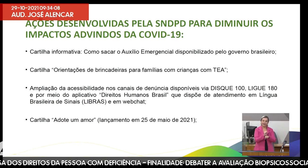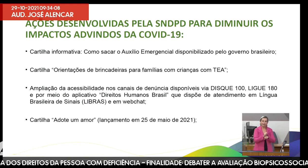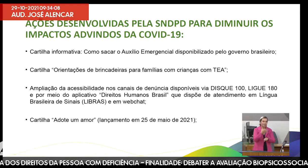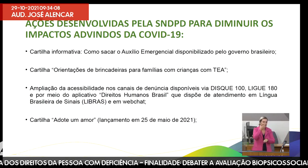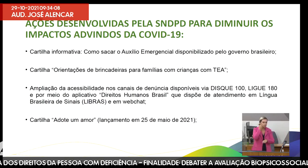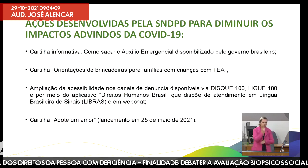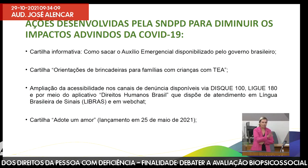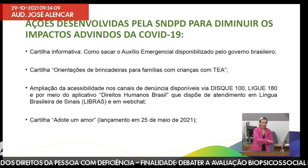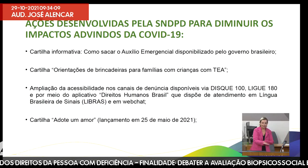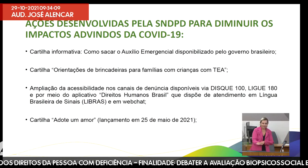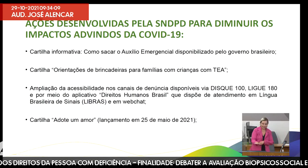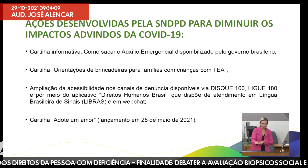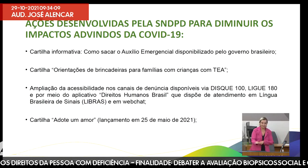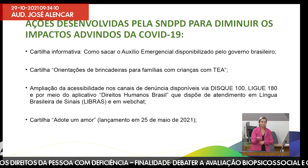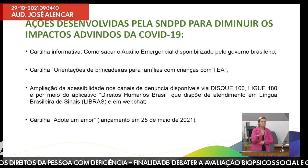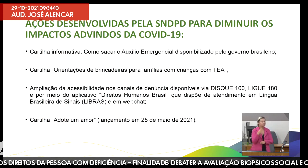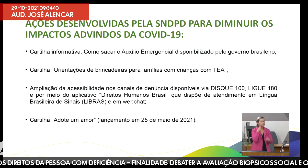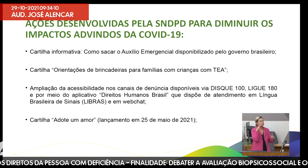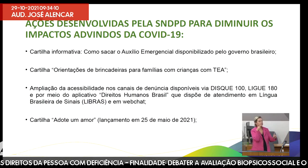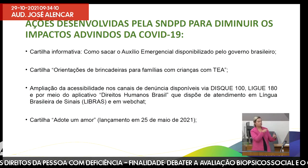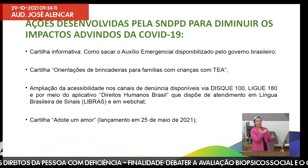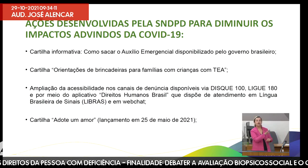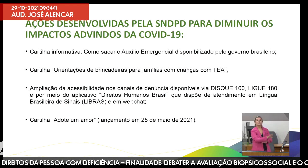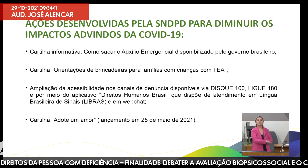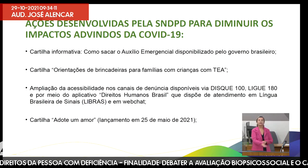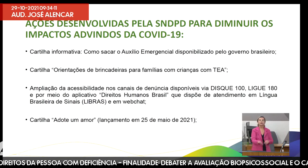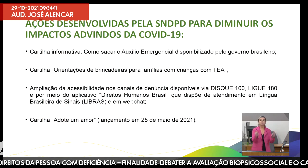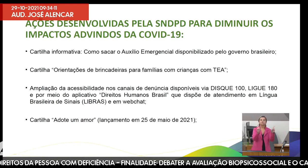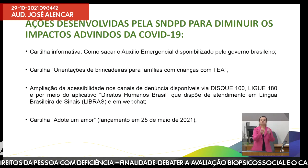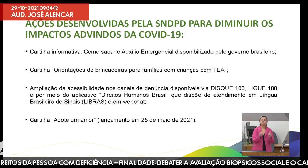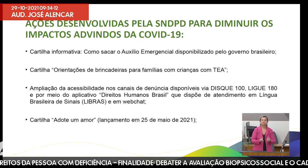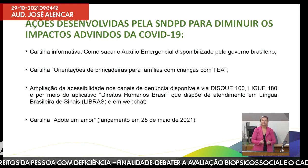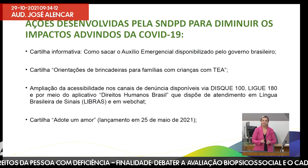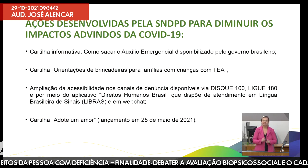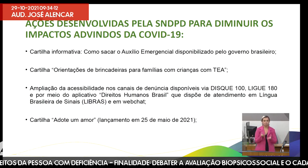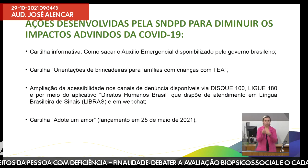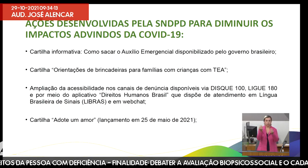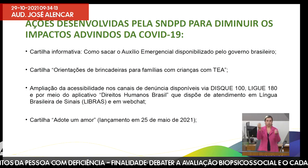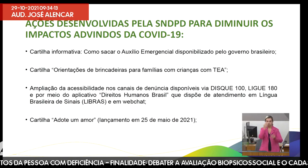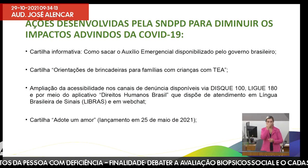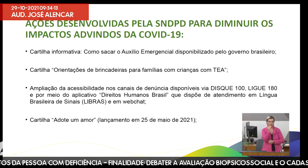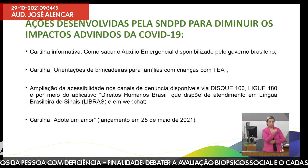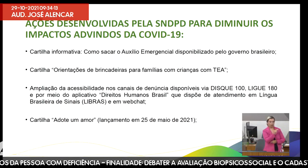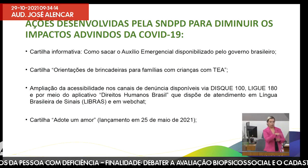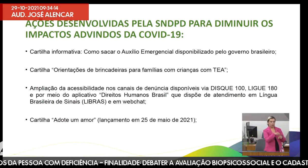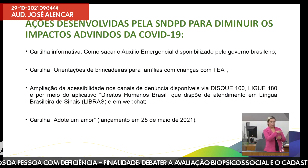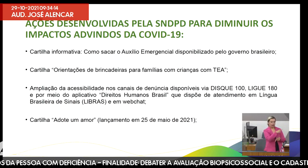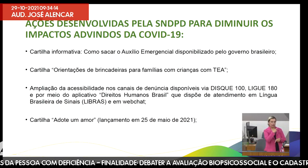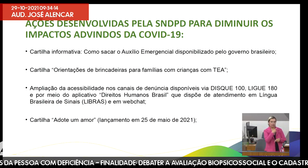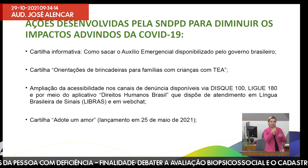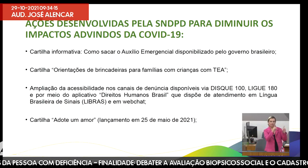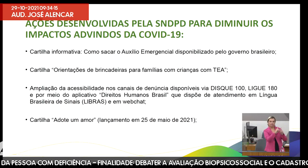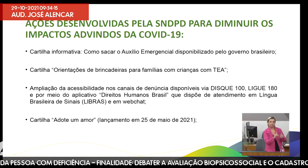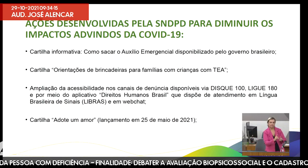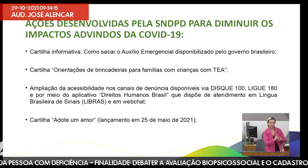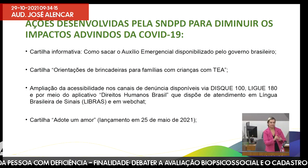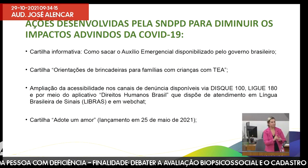Porque nós sabemos que existe uma fila de crianças para adoção e as crianças com